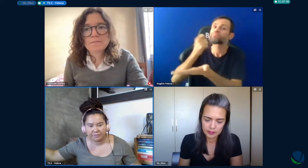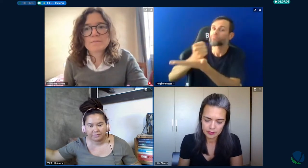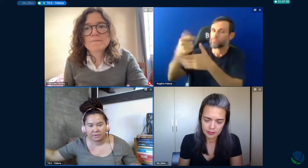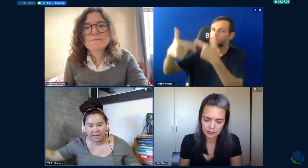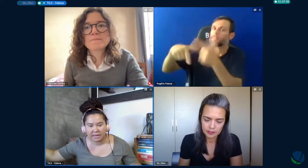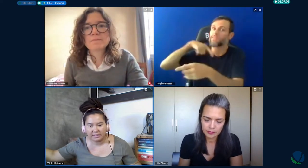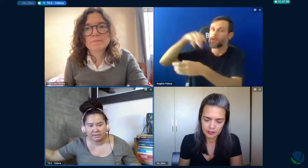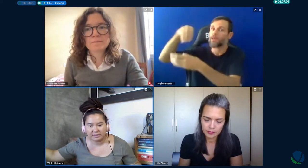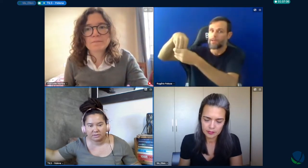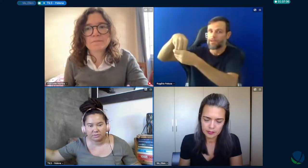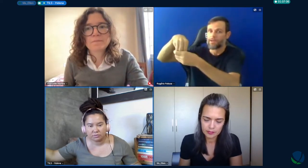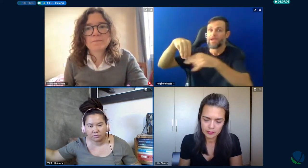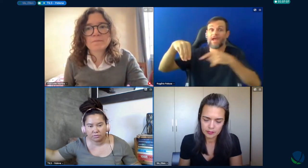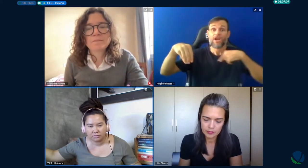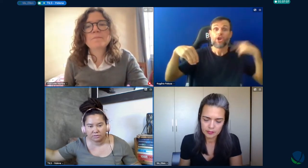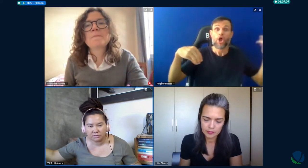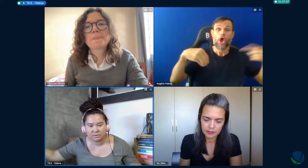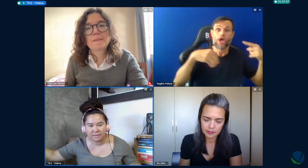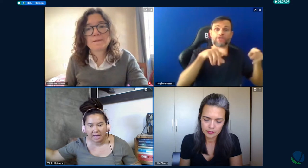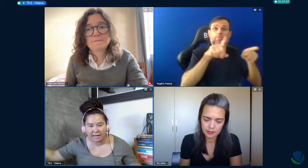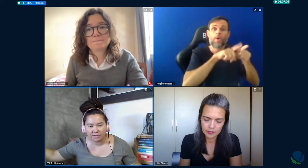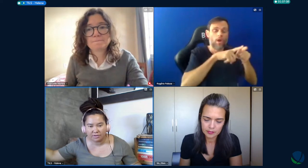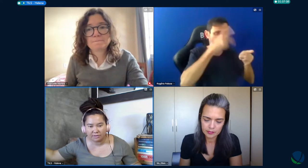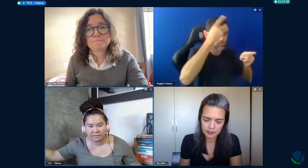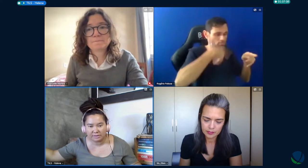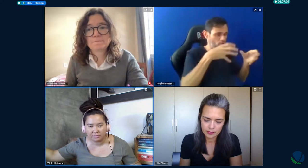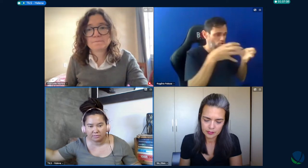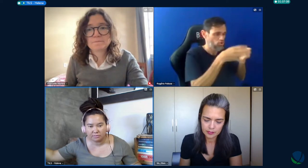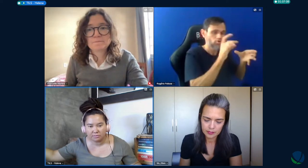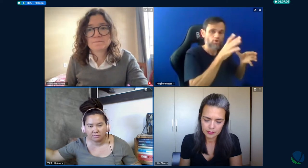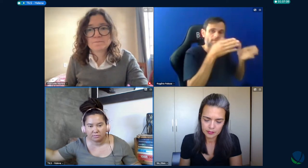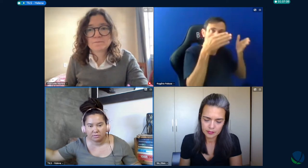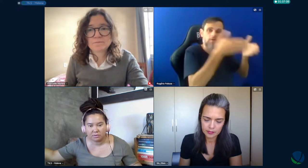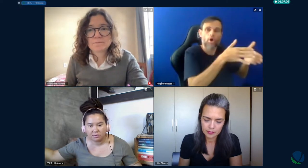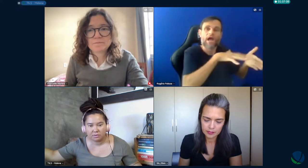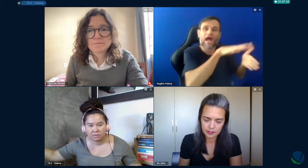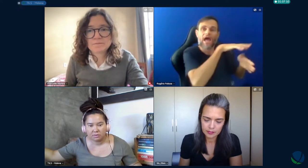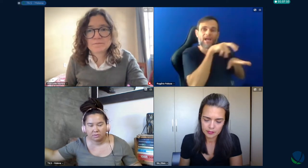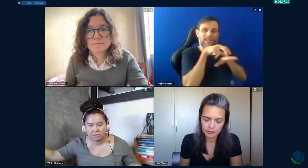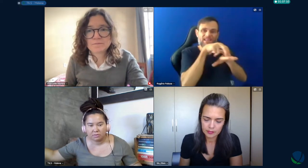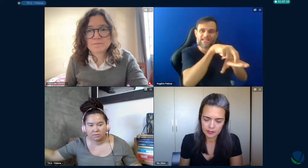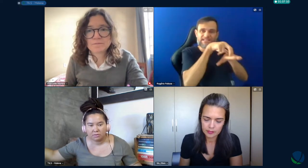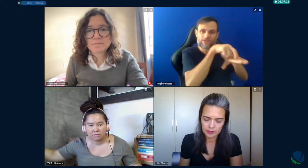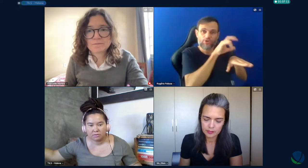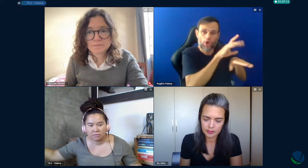de profissionais surdos na área de tradução.